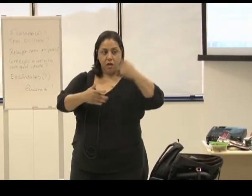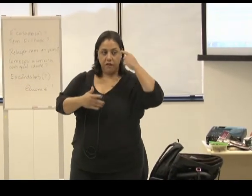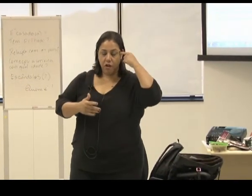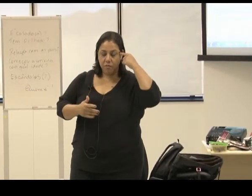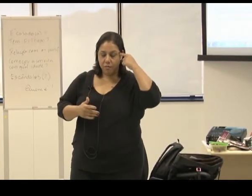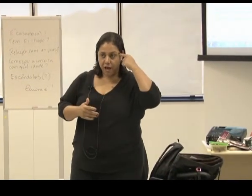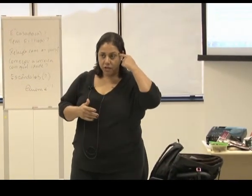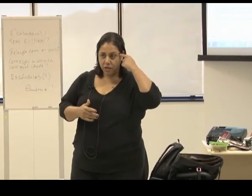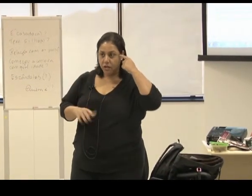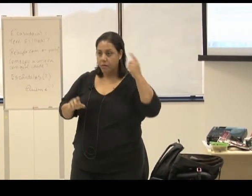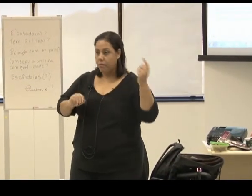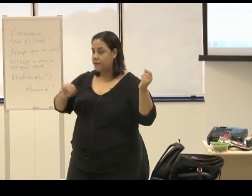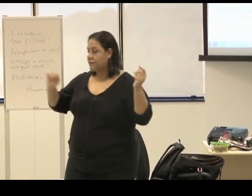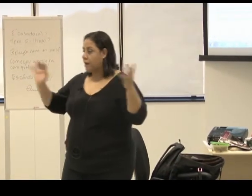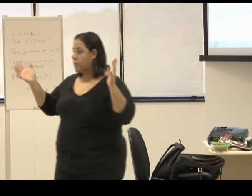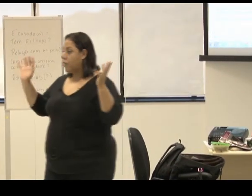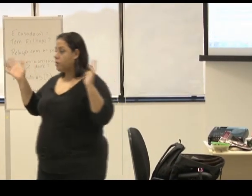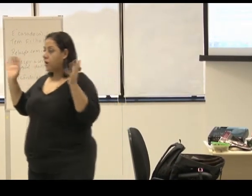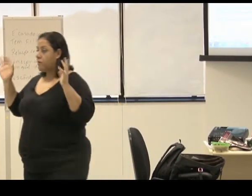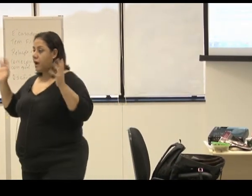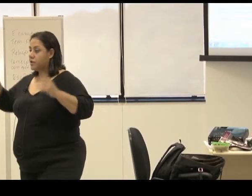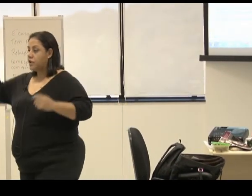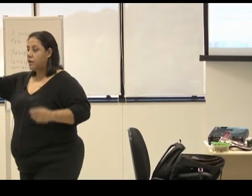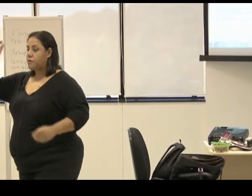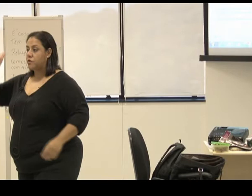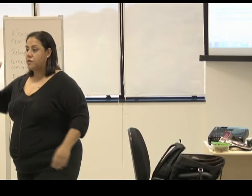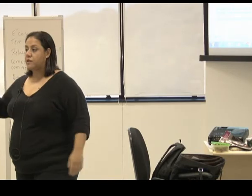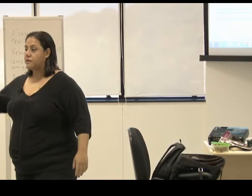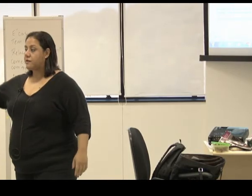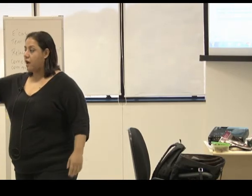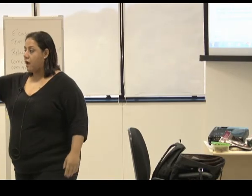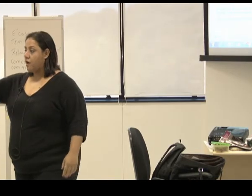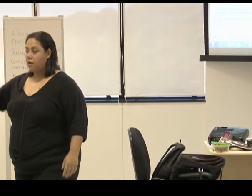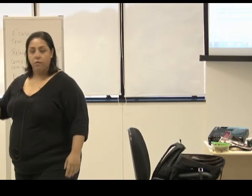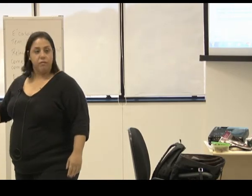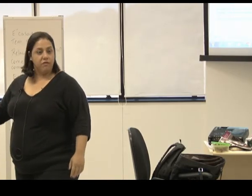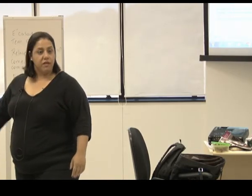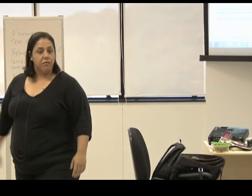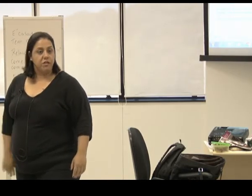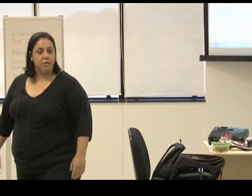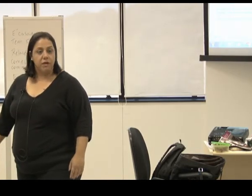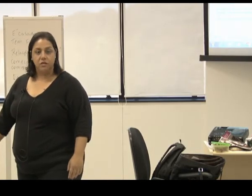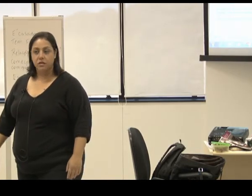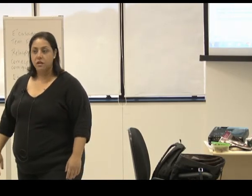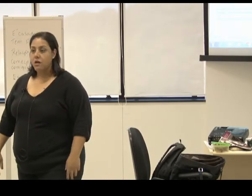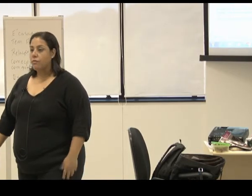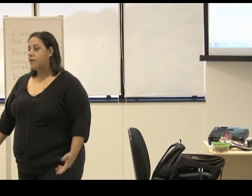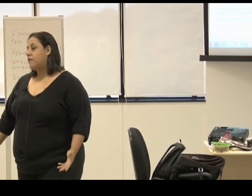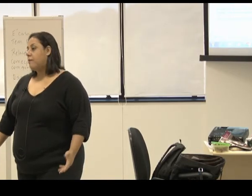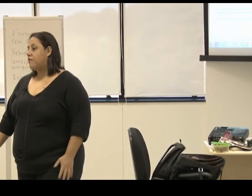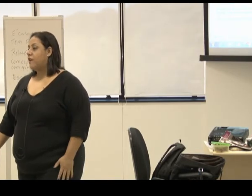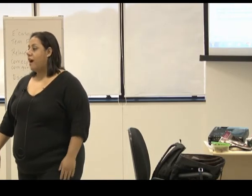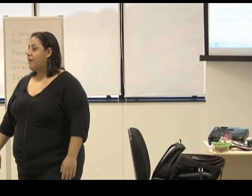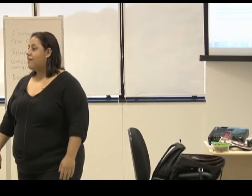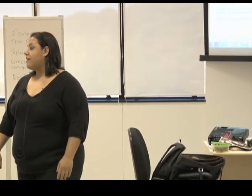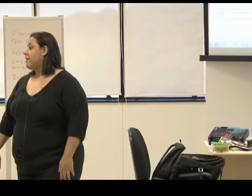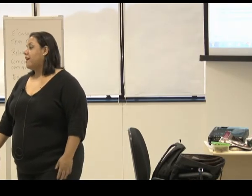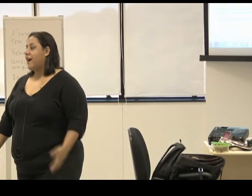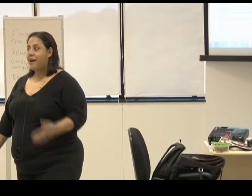uma imagem, passar para o outro a imagem e a pessoa tem que desenhar perfeitamente a imagem. Porque não dá para eu falar, qual o nome